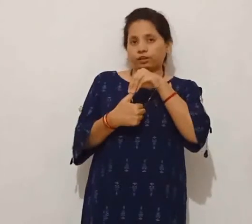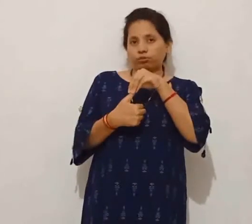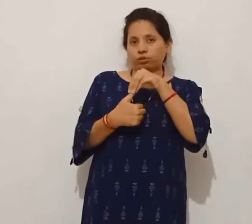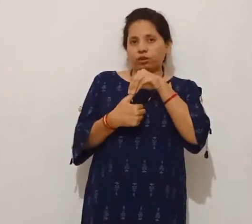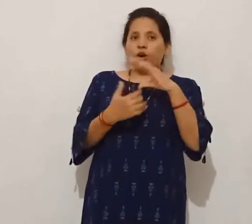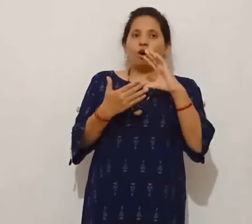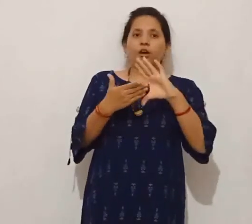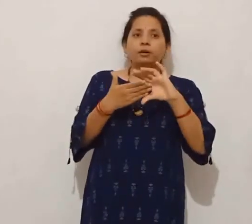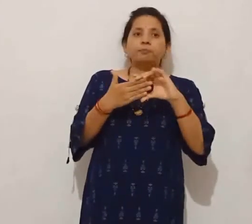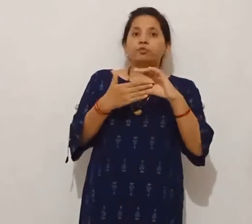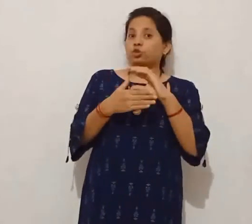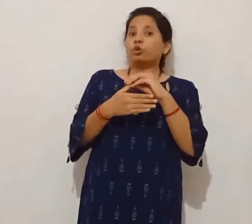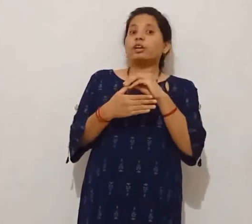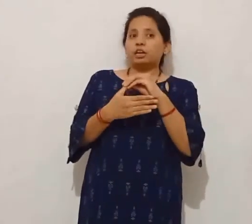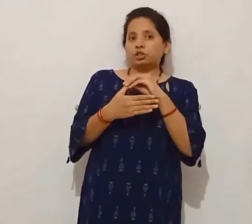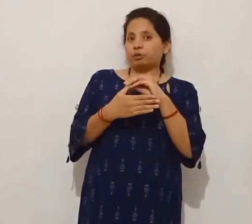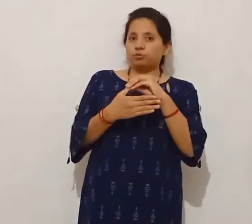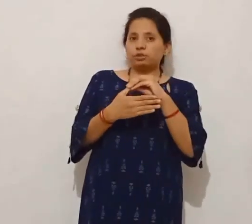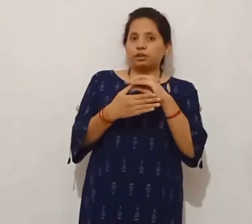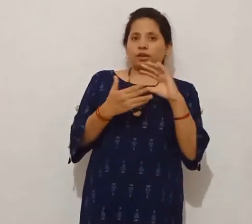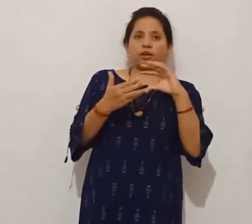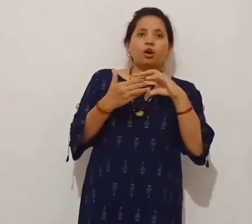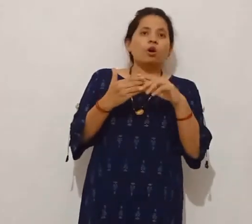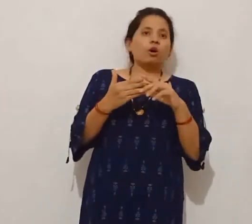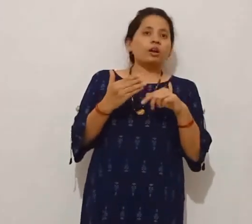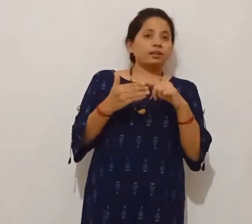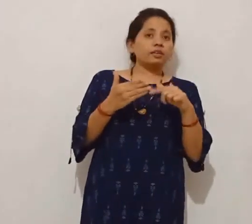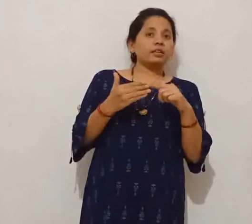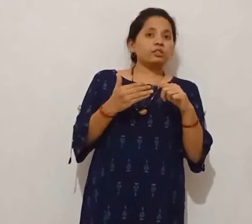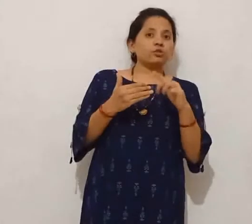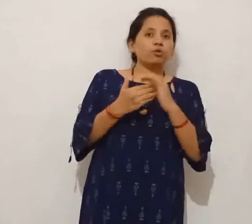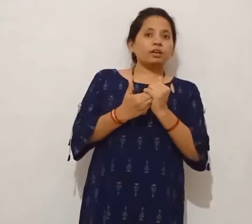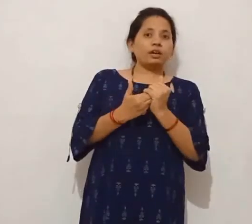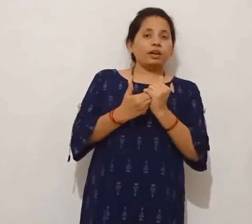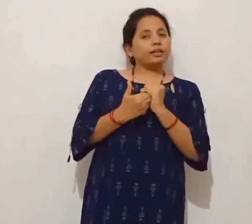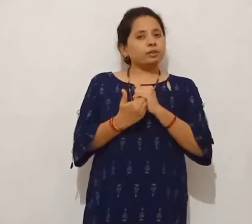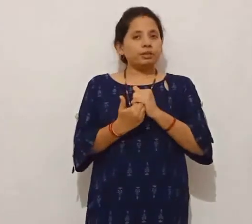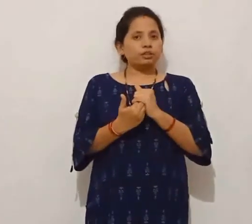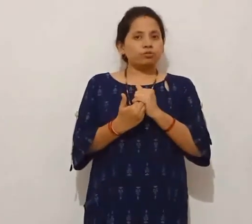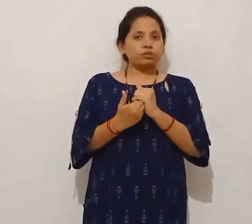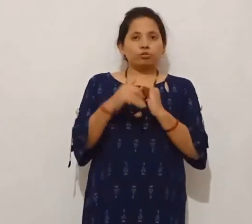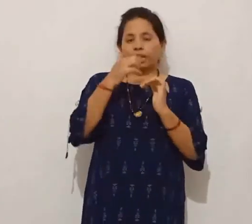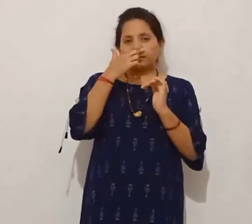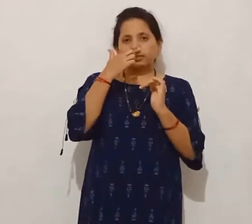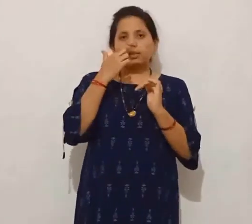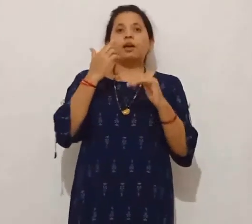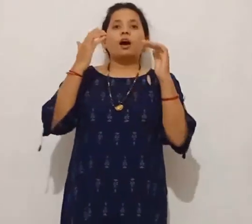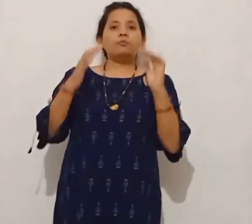गुड. और जो कि कंज्यूमर यूज करता है, और अदर थिंग्स जो हो गई है इंटरमीडिएट गुड्स. तो लाइक दिस हम जो